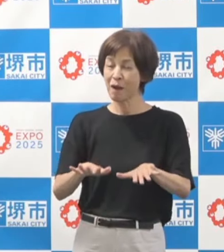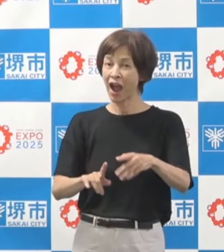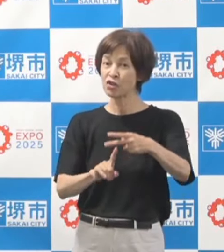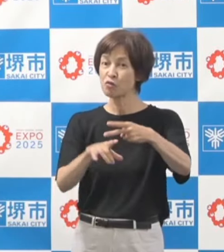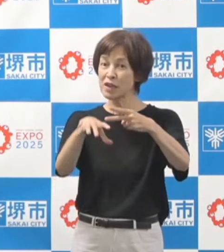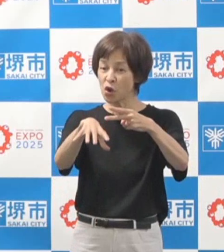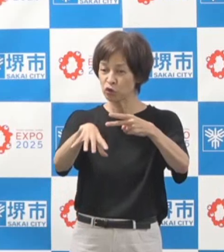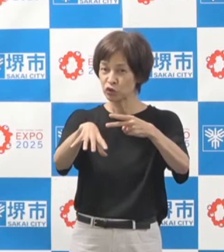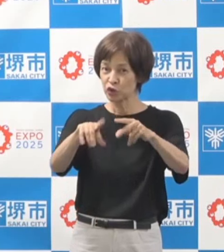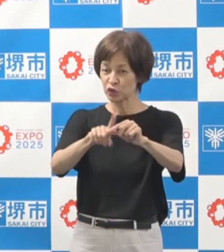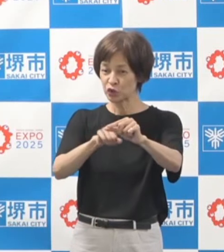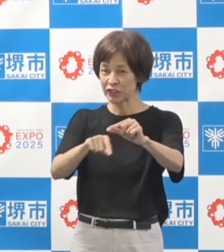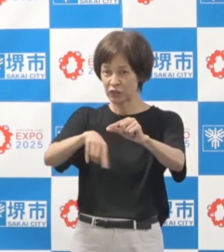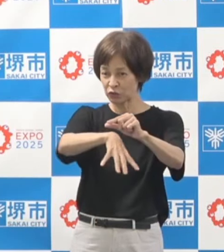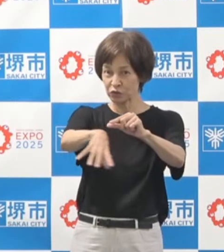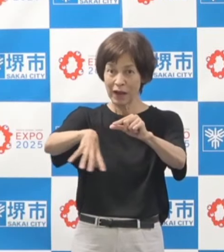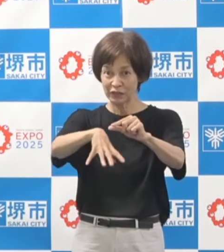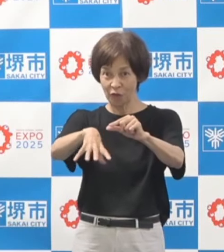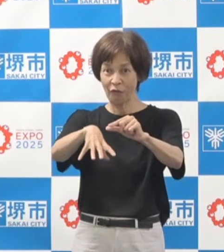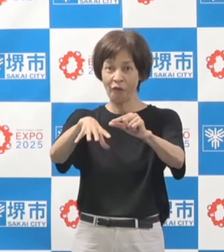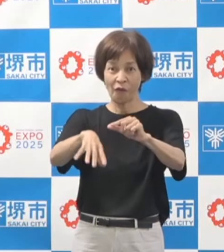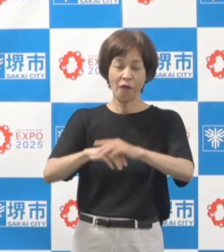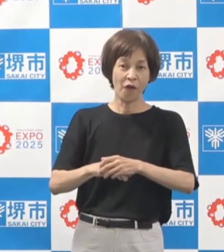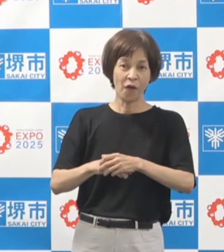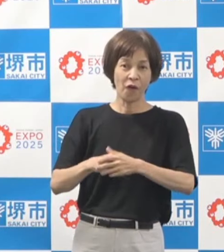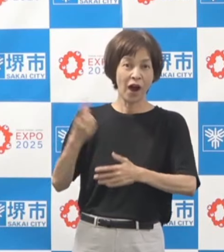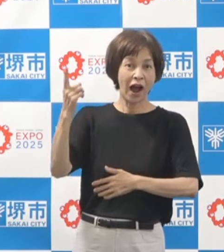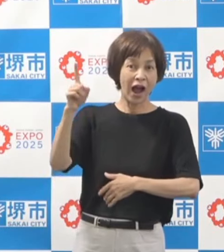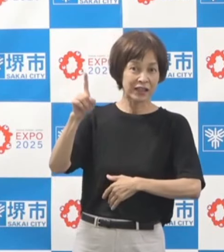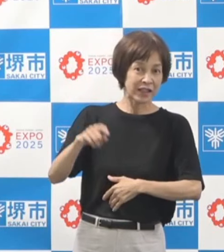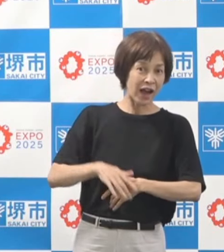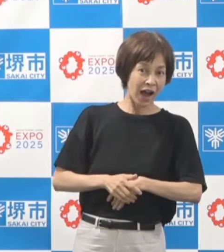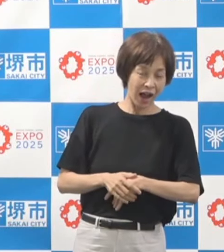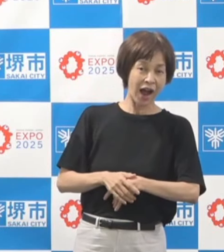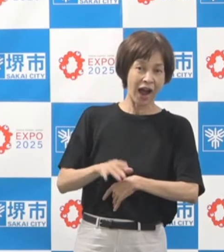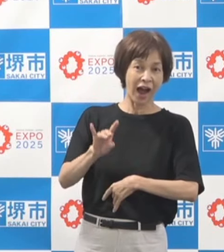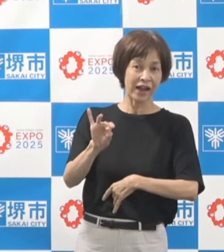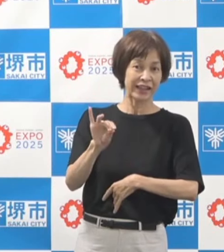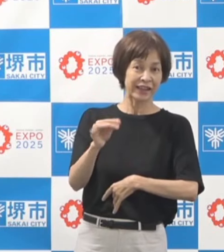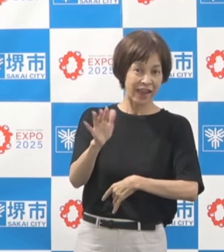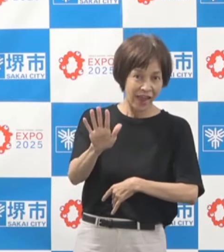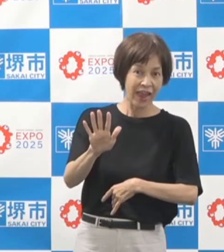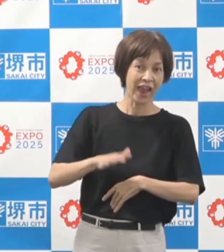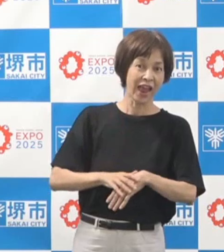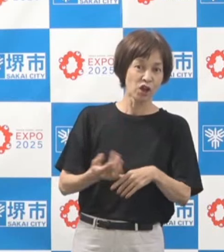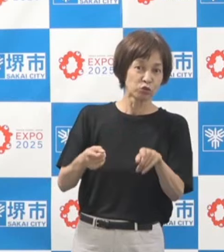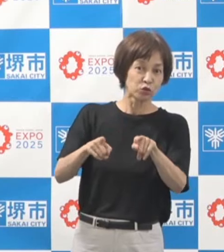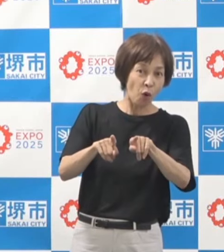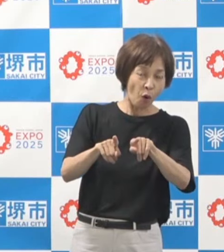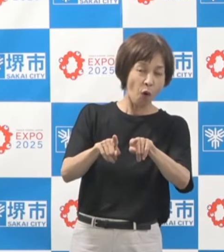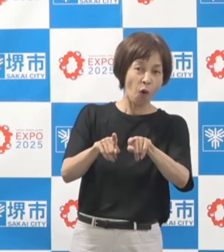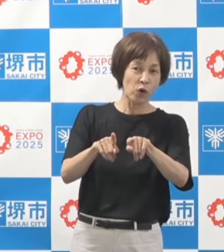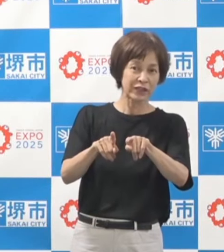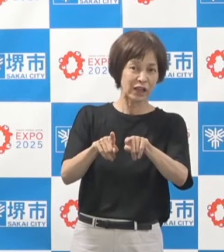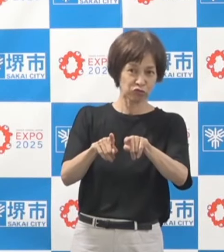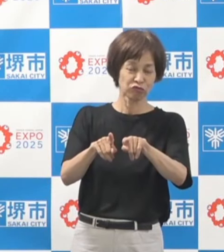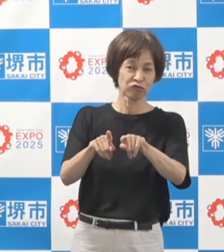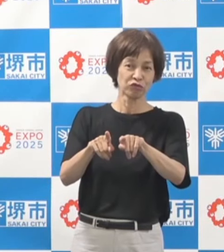とする場所ですので、例えば明日オープンする切手みたいな複合施設がオープンす